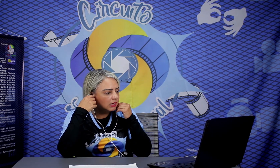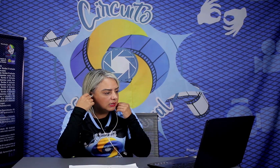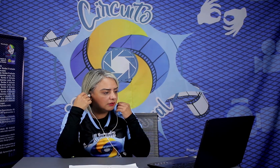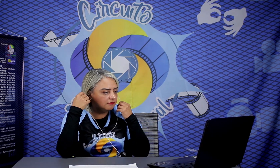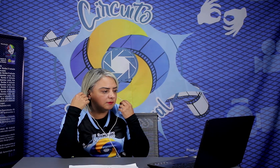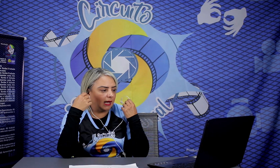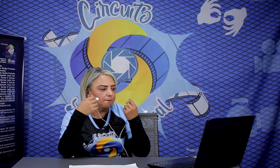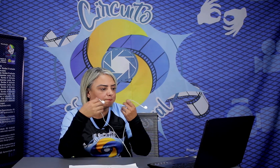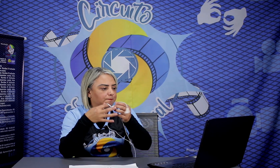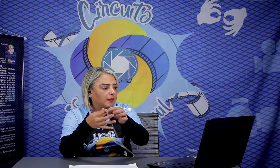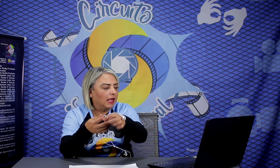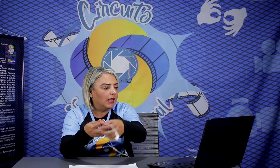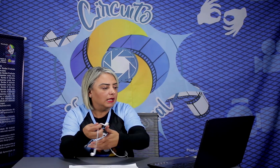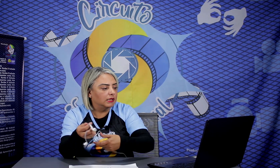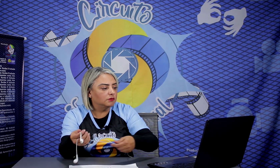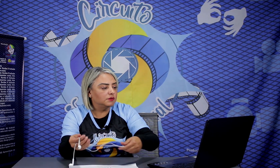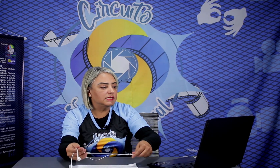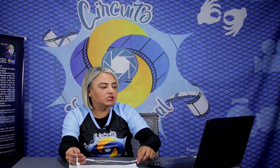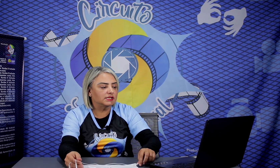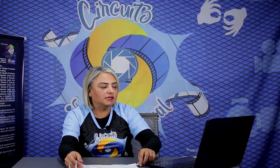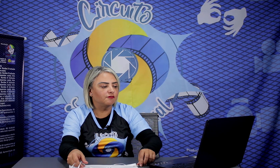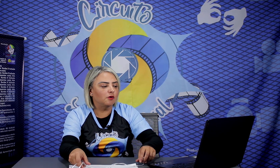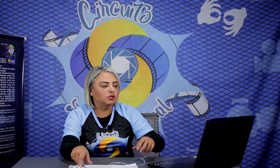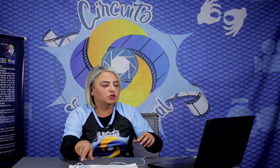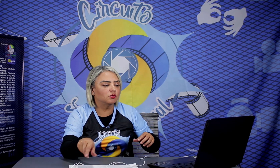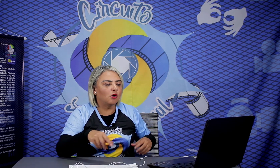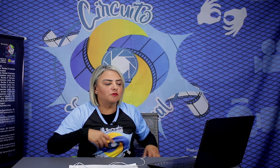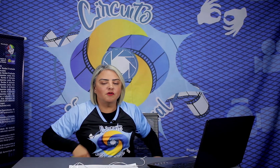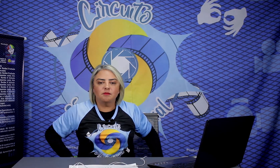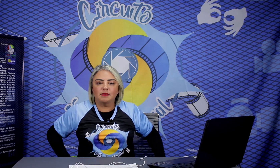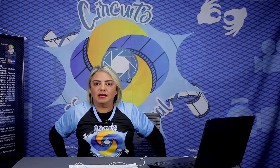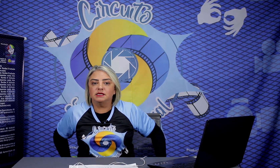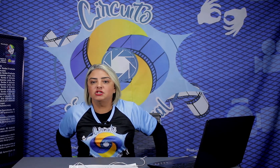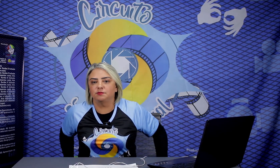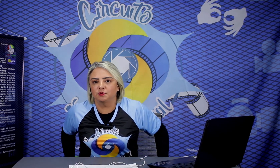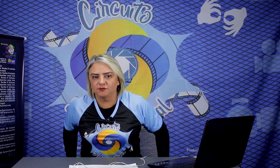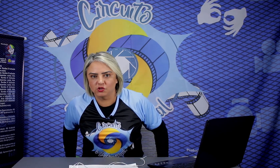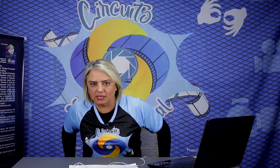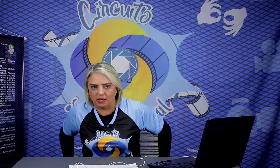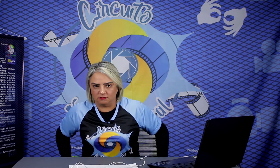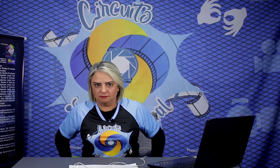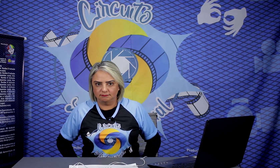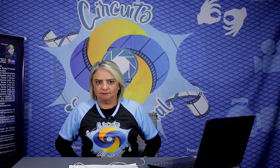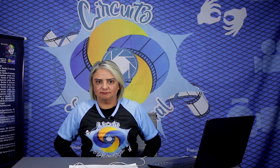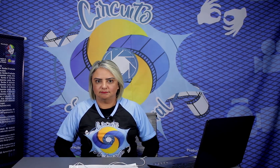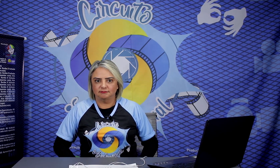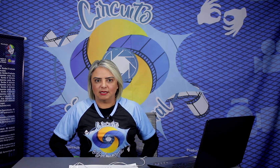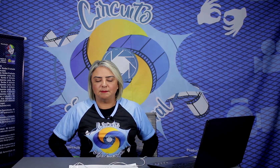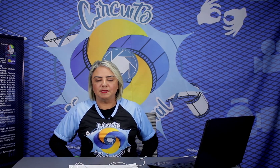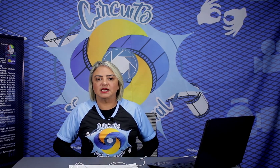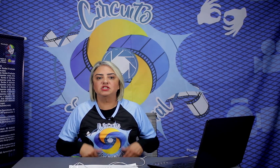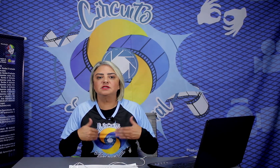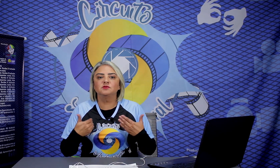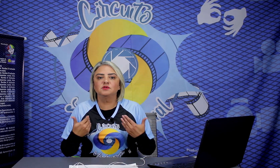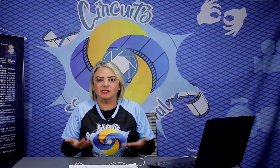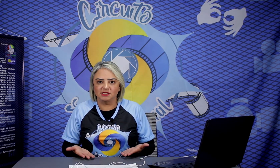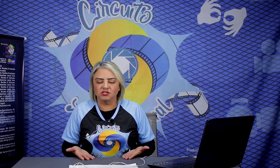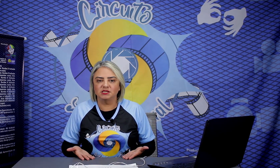Então, vamos lá. Então, não existe essa fórmula de como formar este profissional, apesar de nos exigir